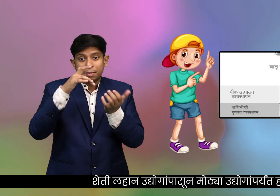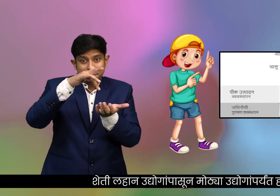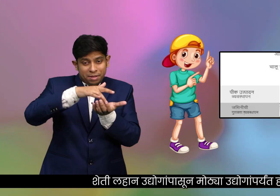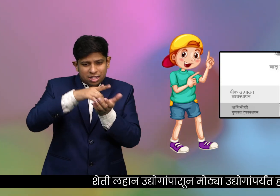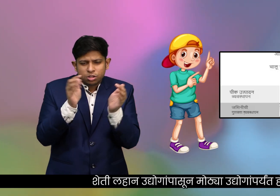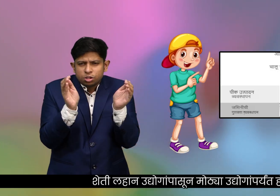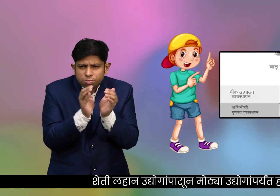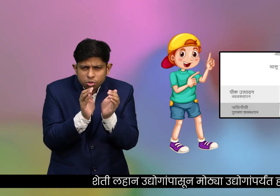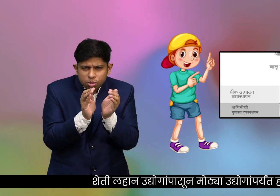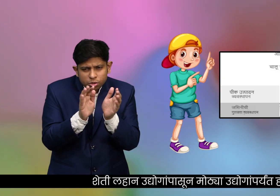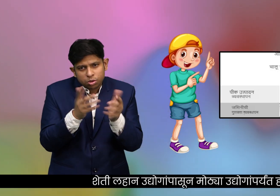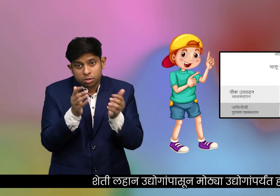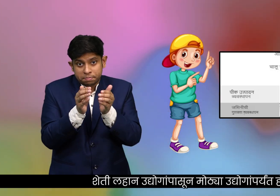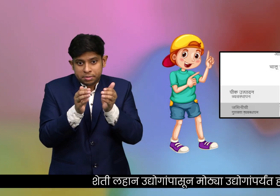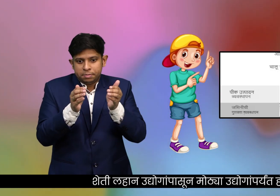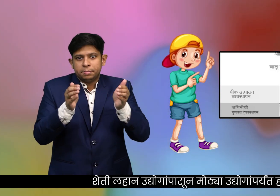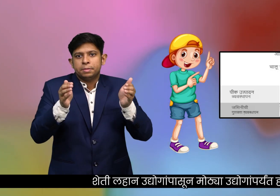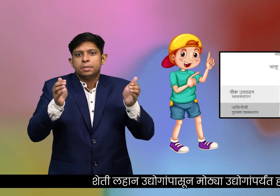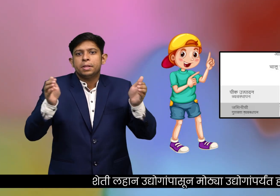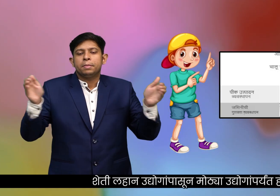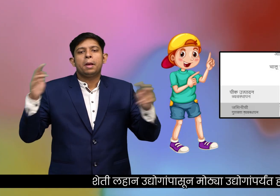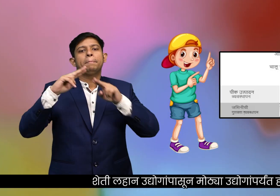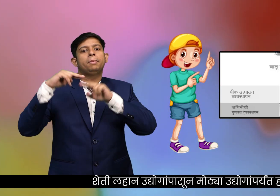शेती लहान उद्योगांपासून मोठ्या उद्योगांपर्यंत होते.